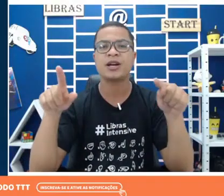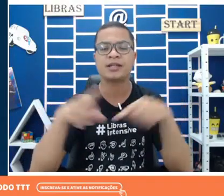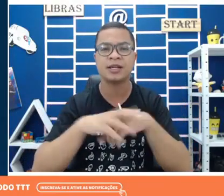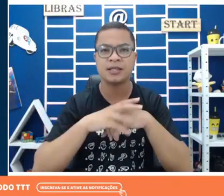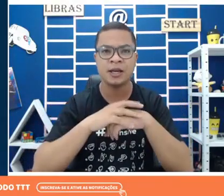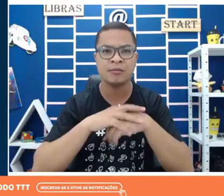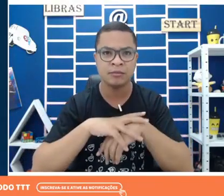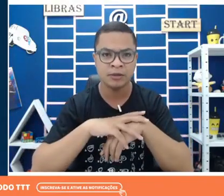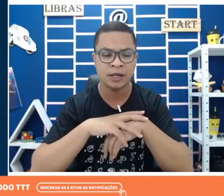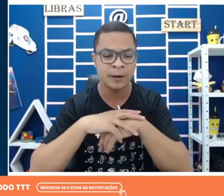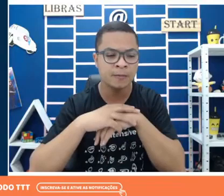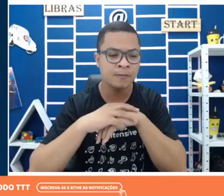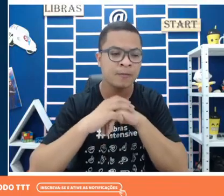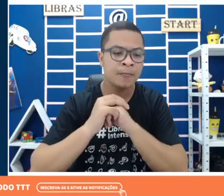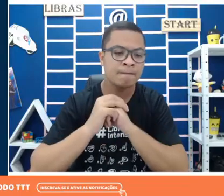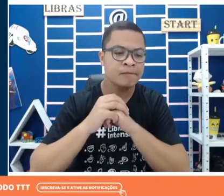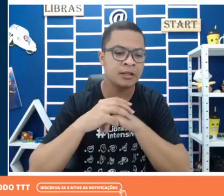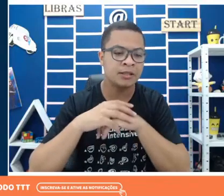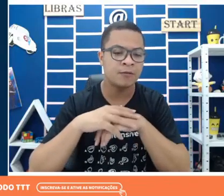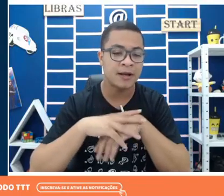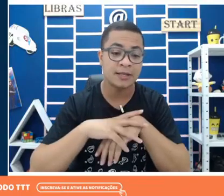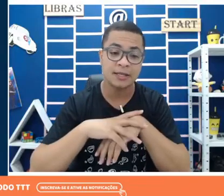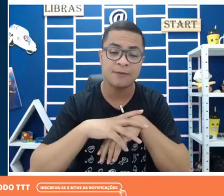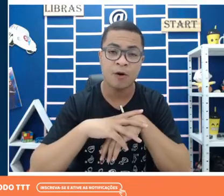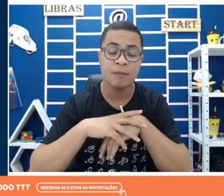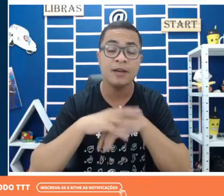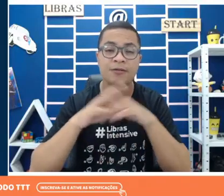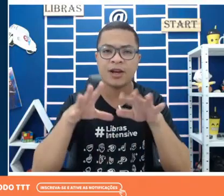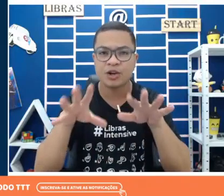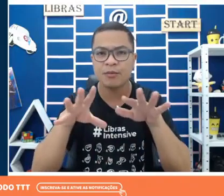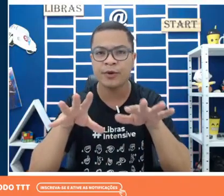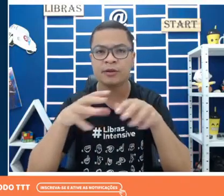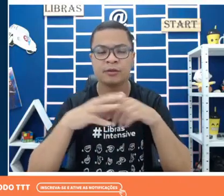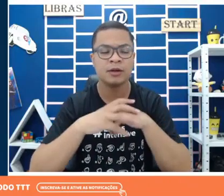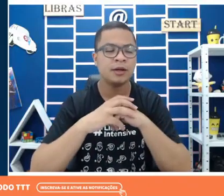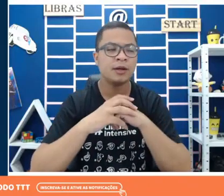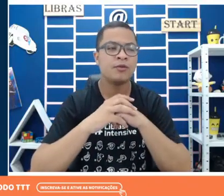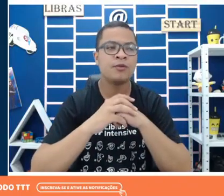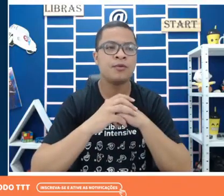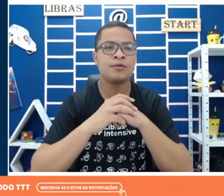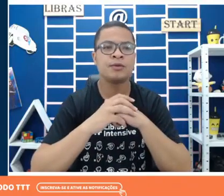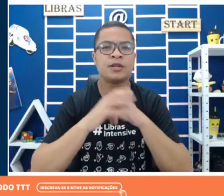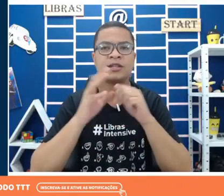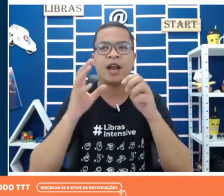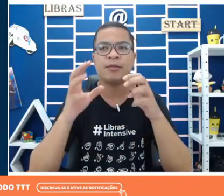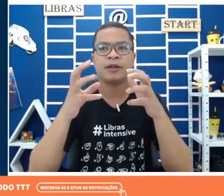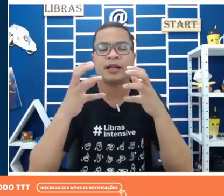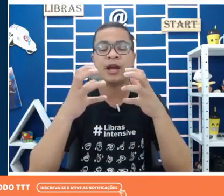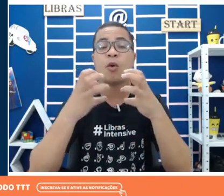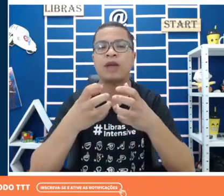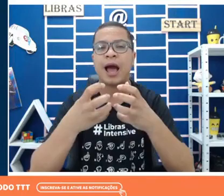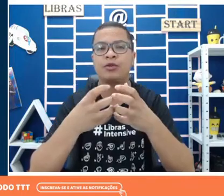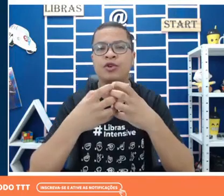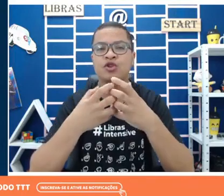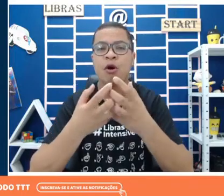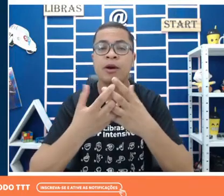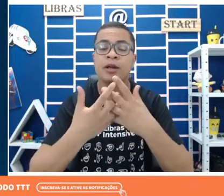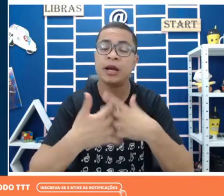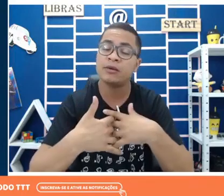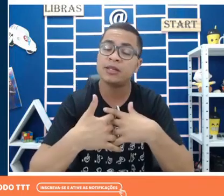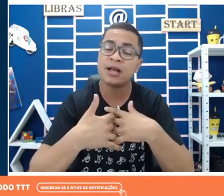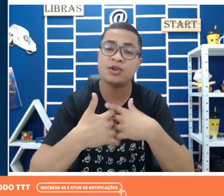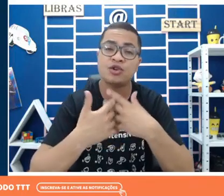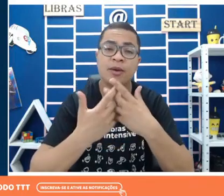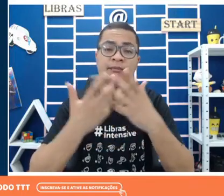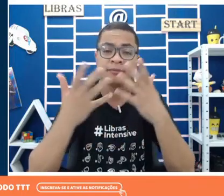não deixe ela esquecer, entendeu? Então faça dessa forma. E veja muito. O seu cérebro tem que estar em contato com o idioma.